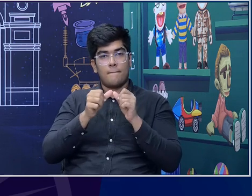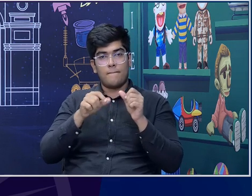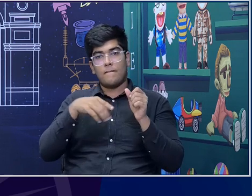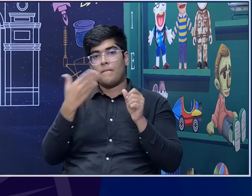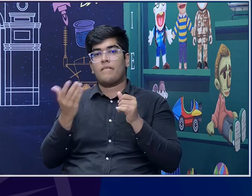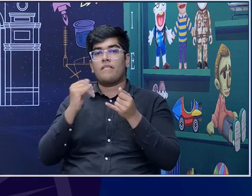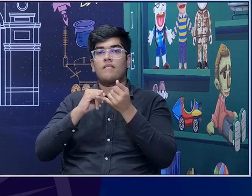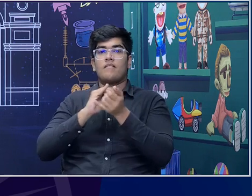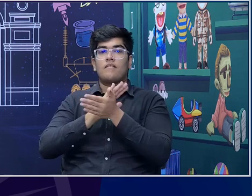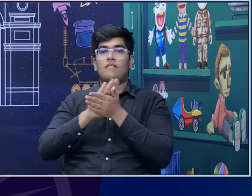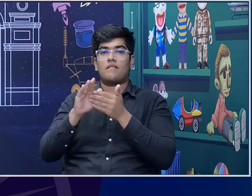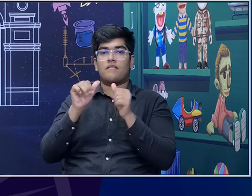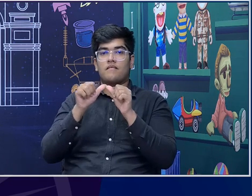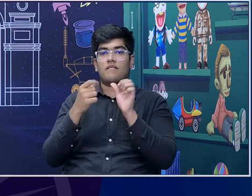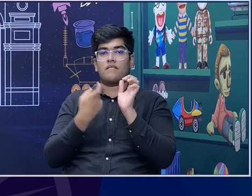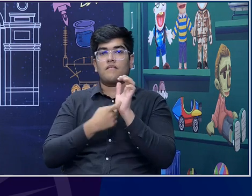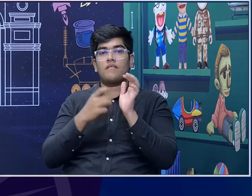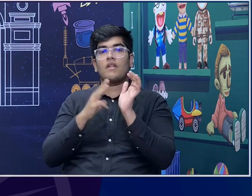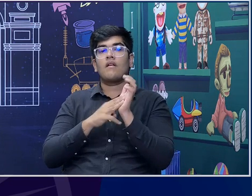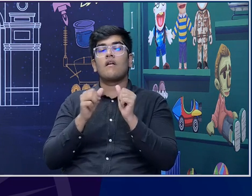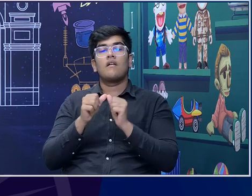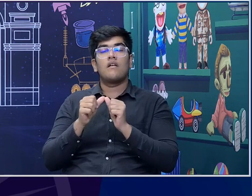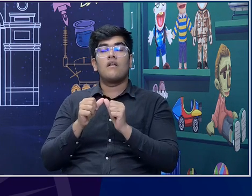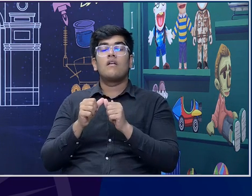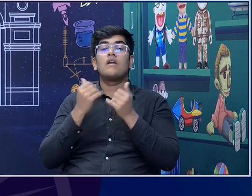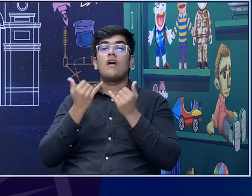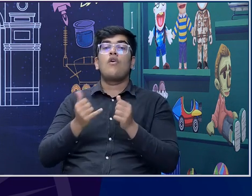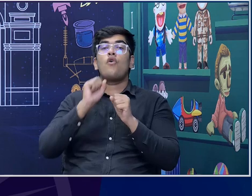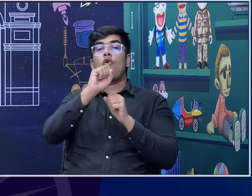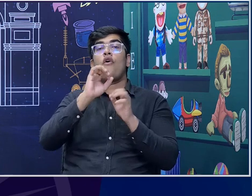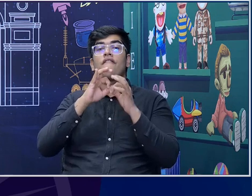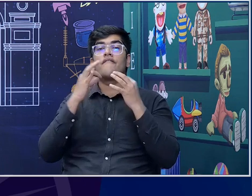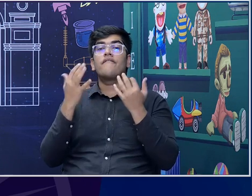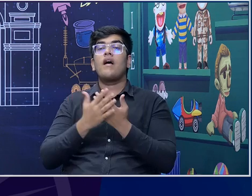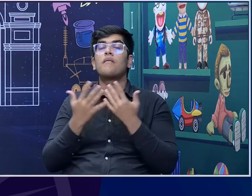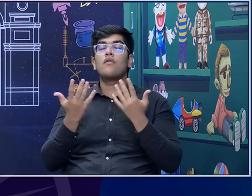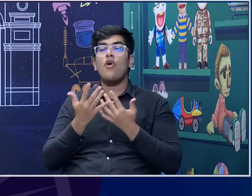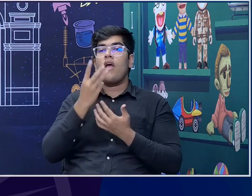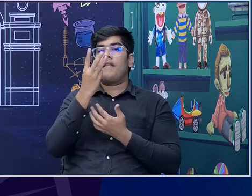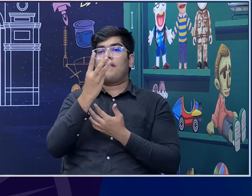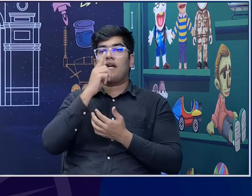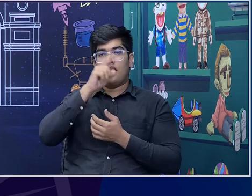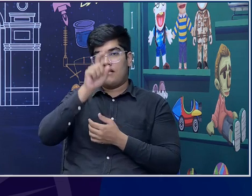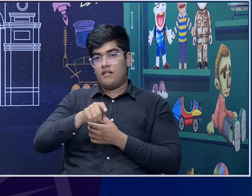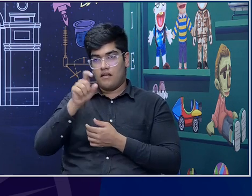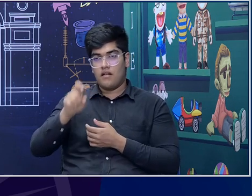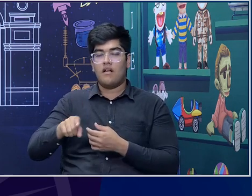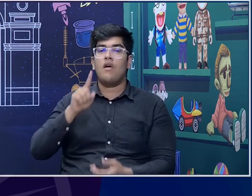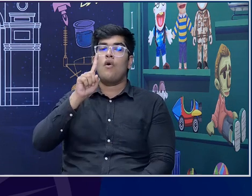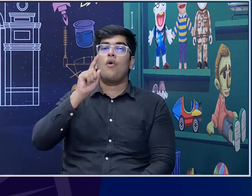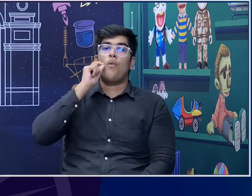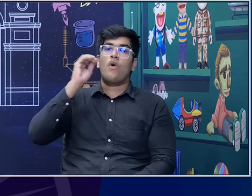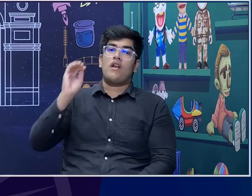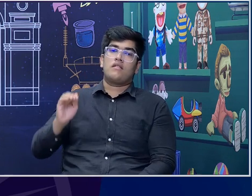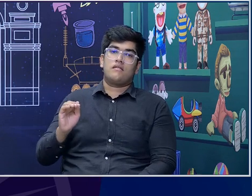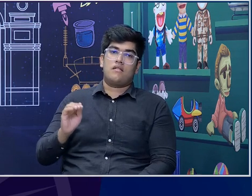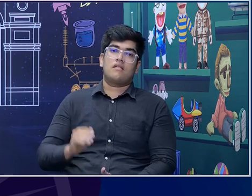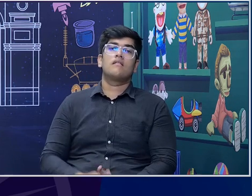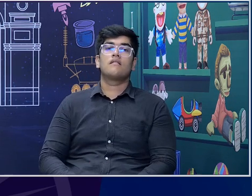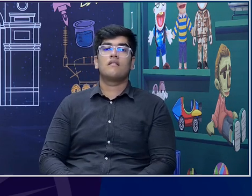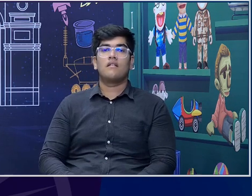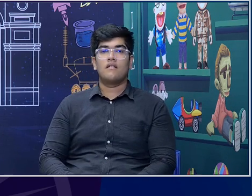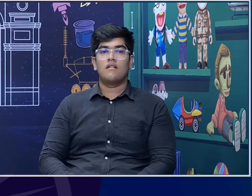कौन का नहीं, उनके परिवार में तीन लडकिया हैं और एक लड़का, तीनों बच्चे लडकियां भी पढ़ रही हैं और